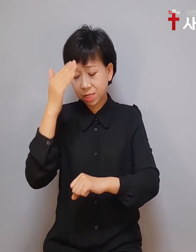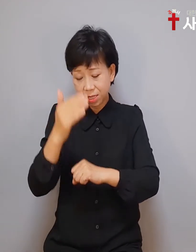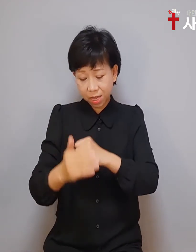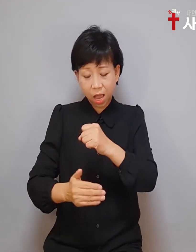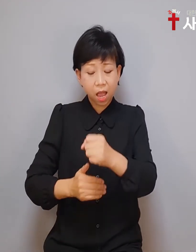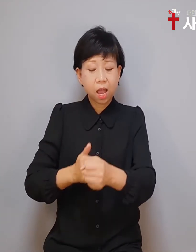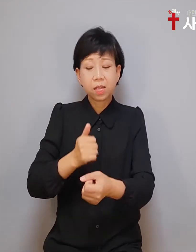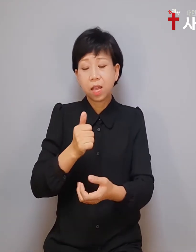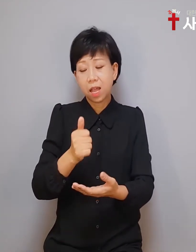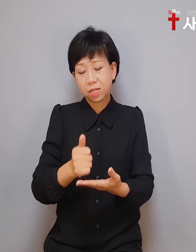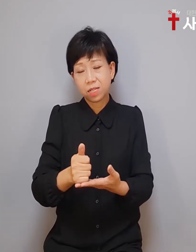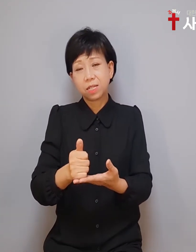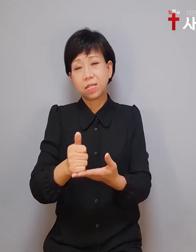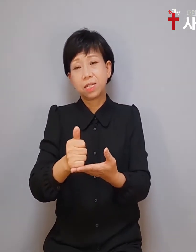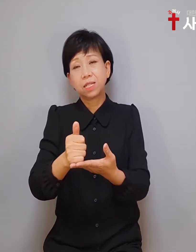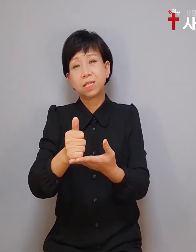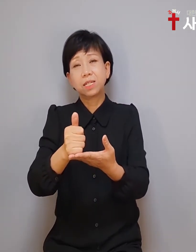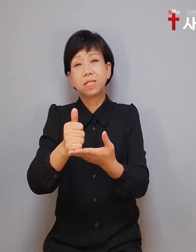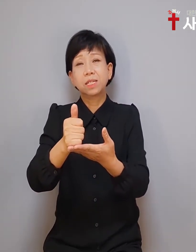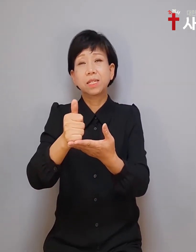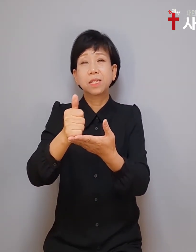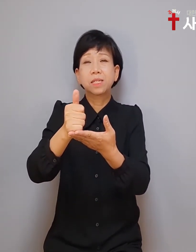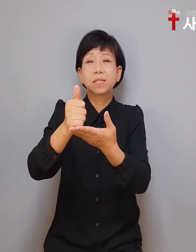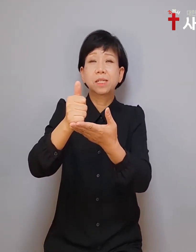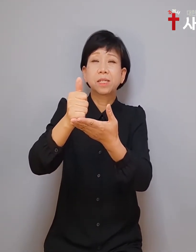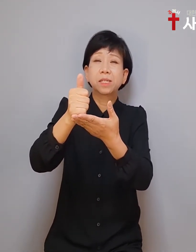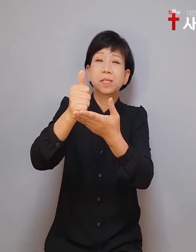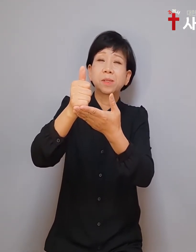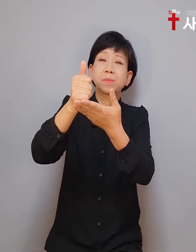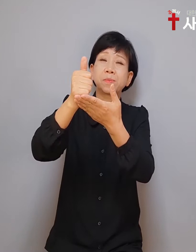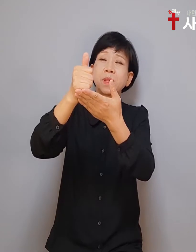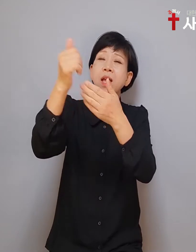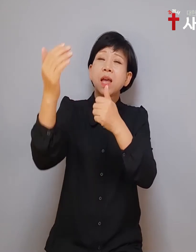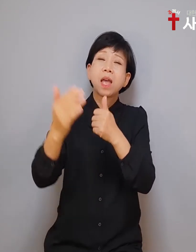감사하신 하나님 아멘.